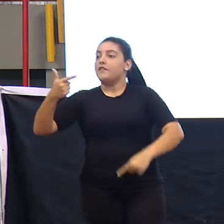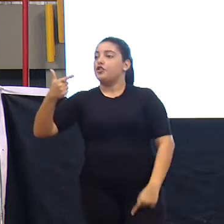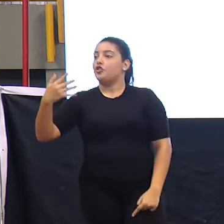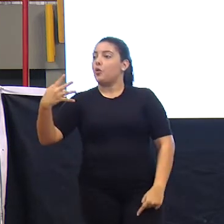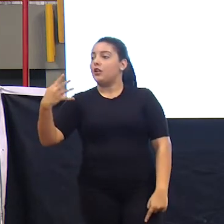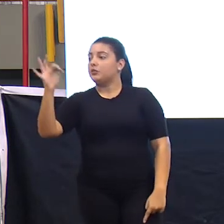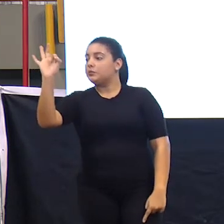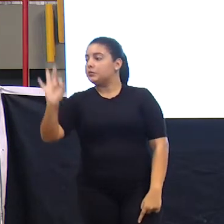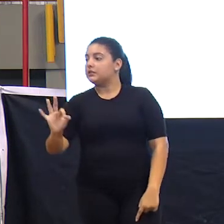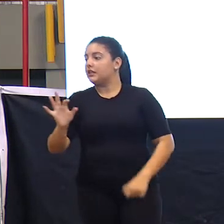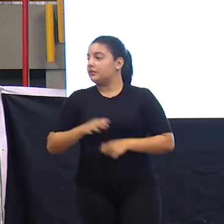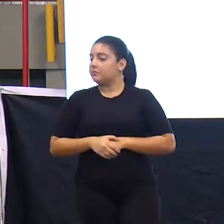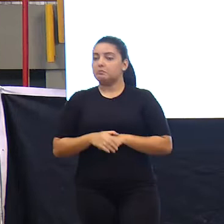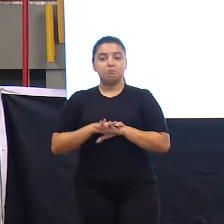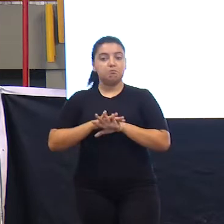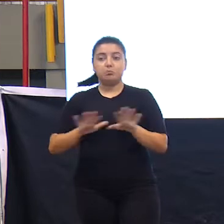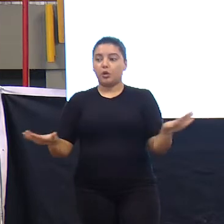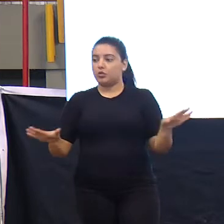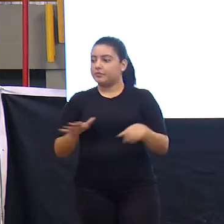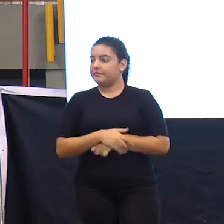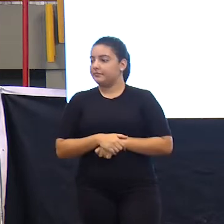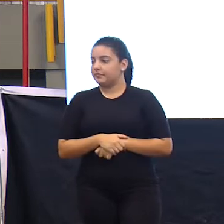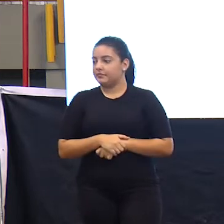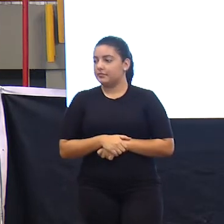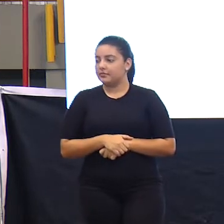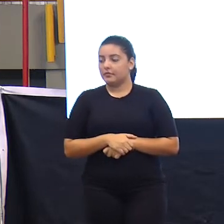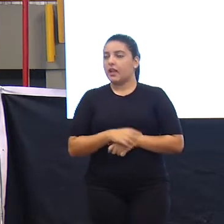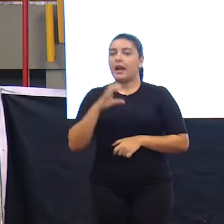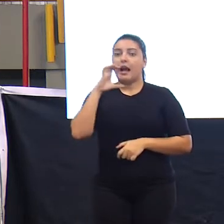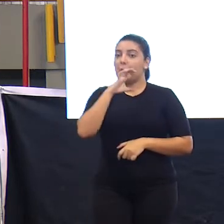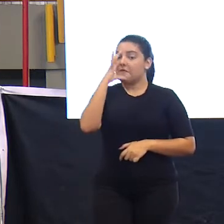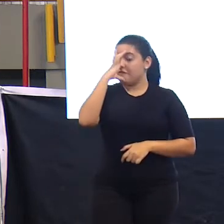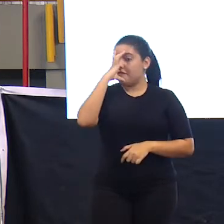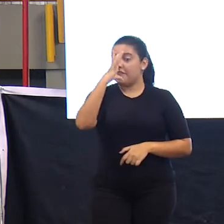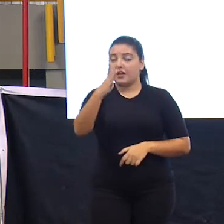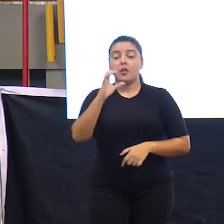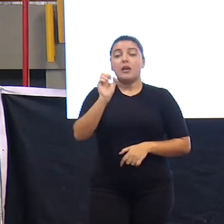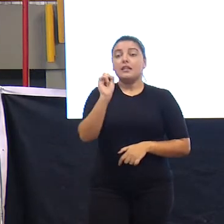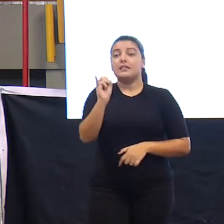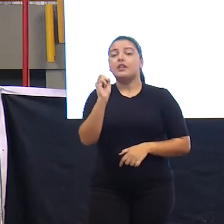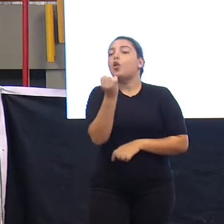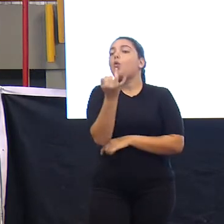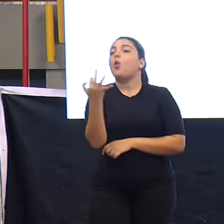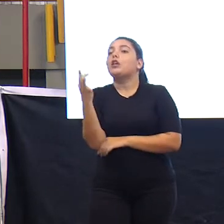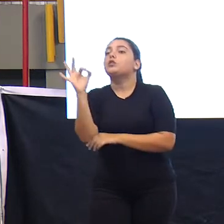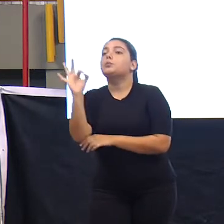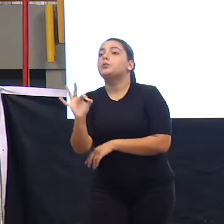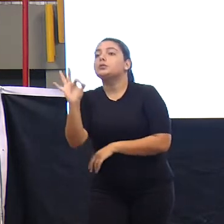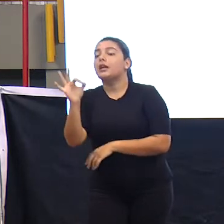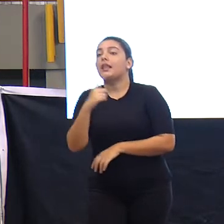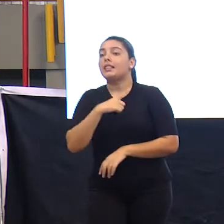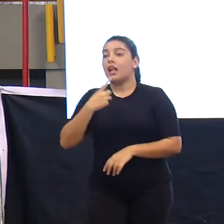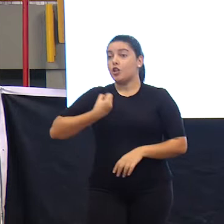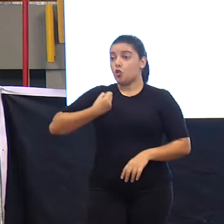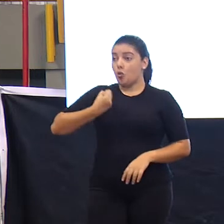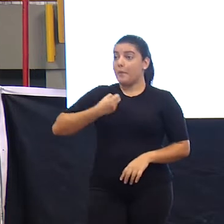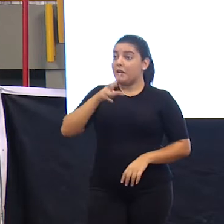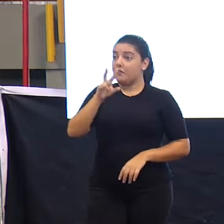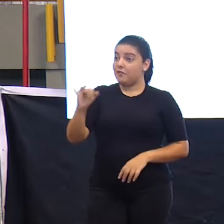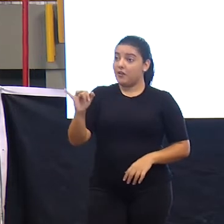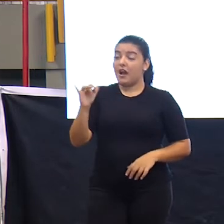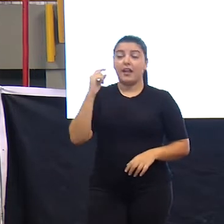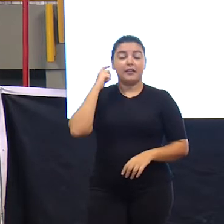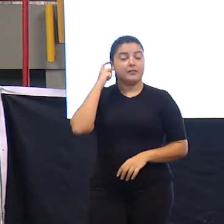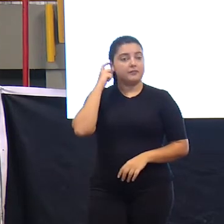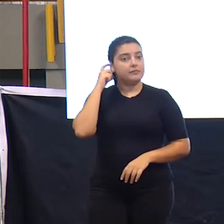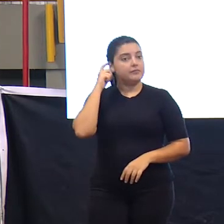Pronto, transformei em porcentagem. Então, quando a questão quiser quantos por cento esse número vale em cima